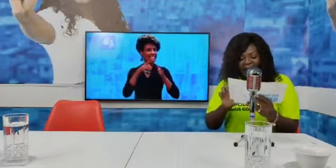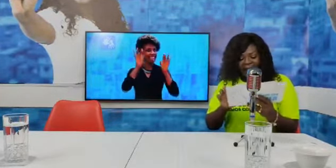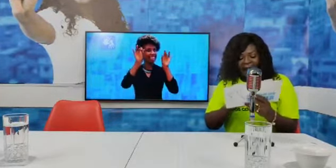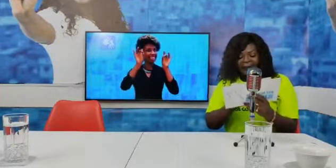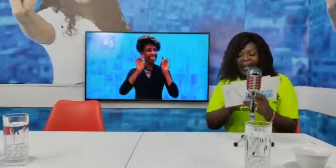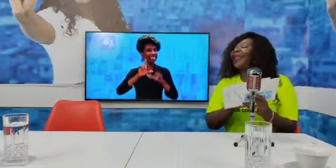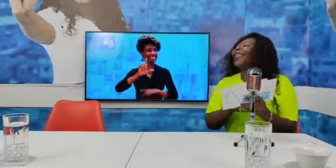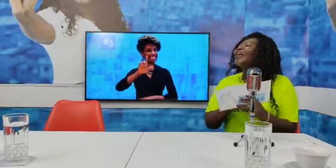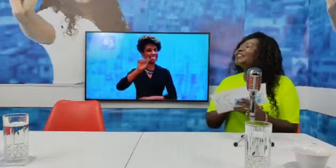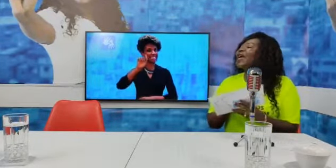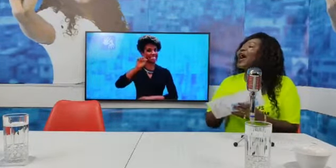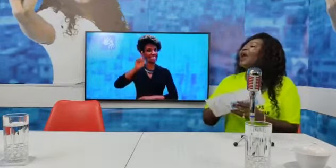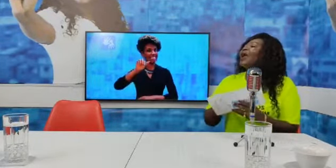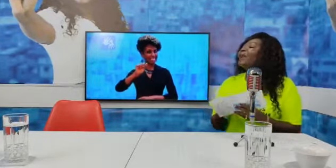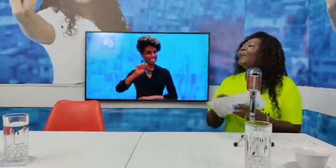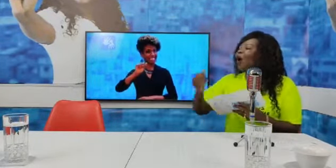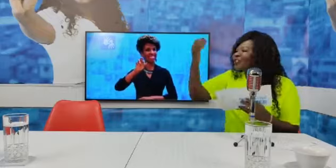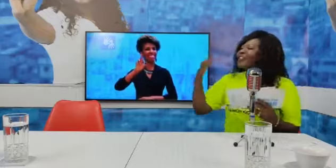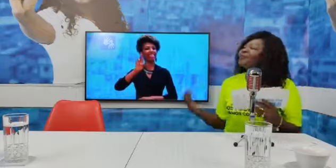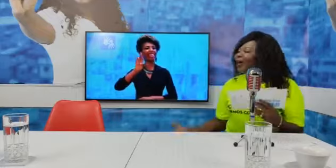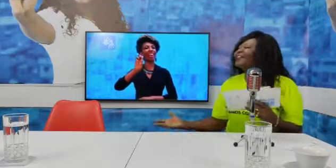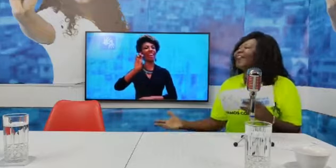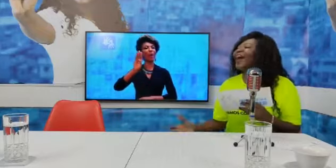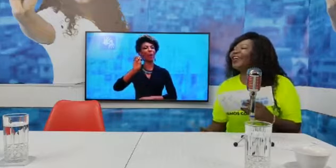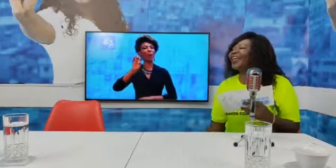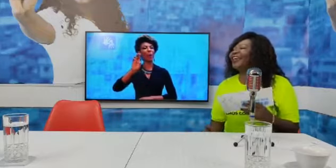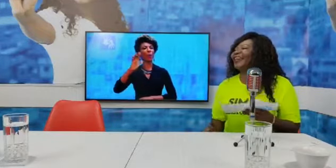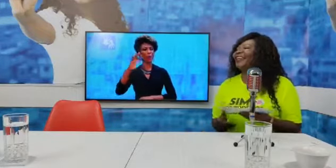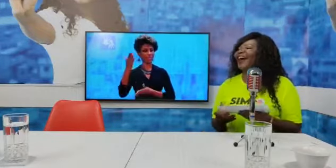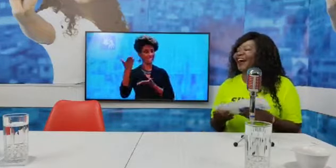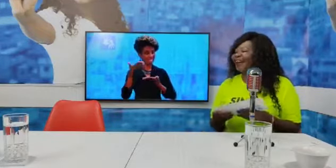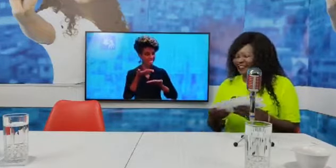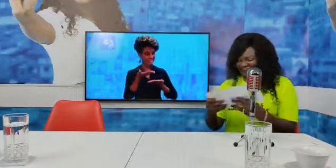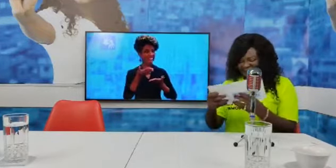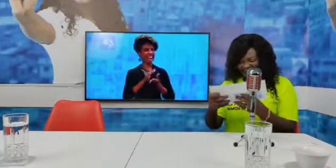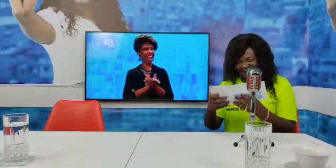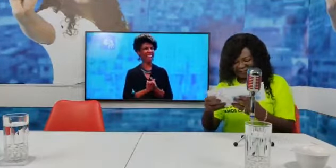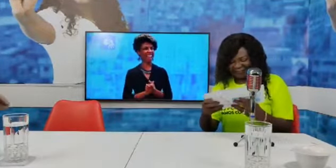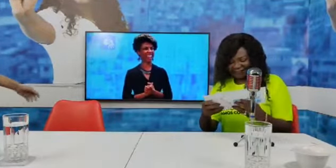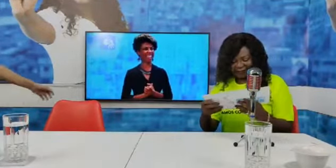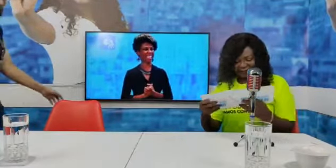Que é a Laísa Rebouças. Pode entrar, minha querida.